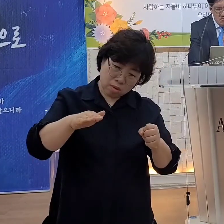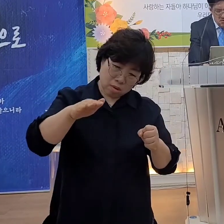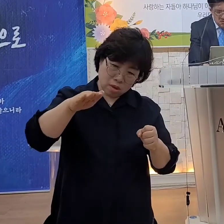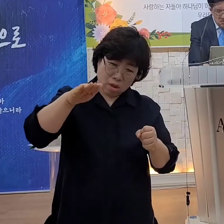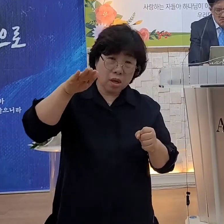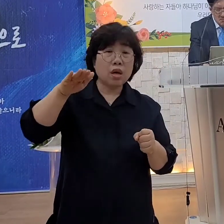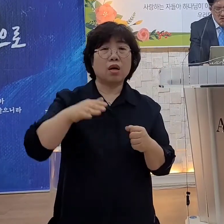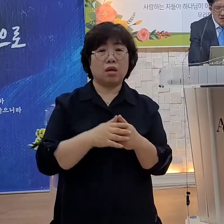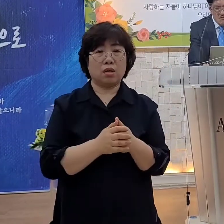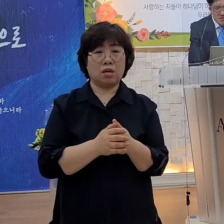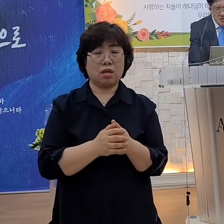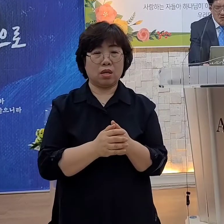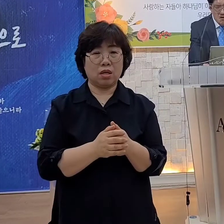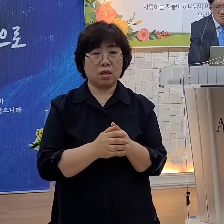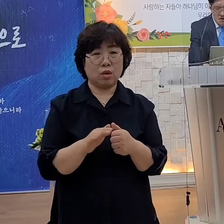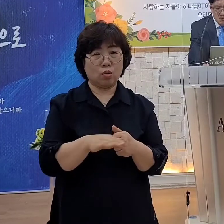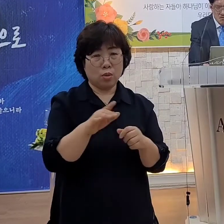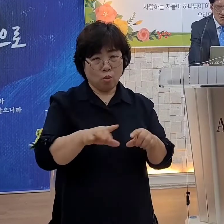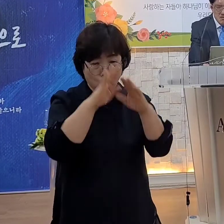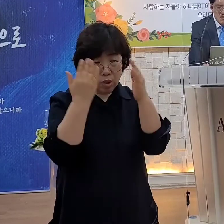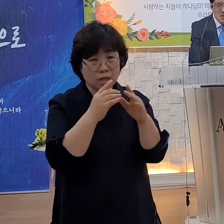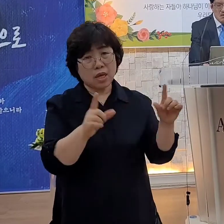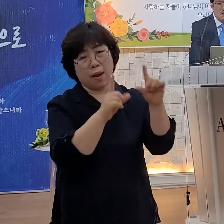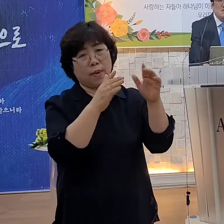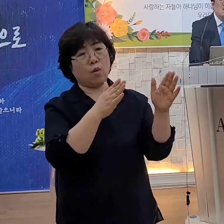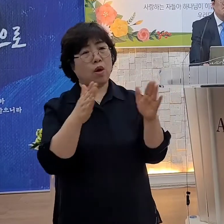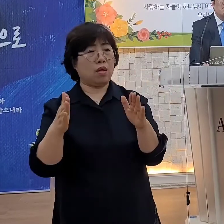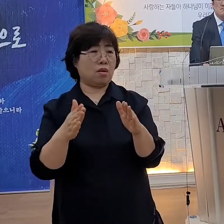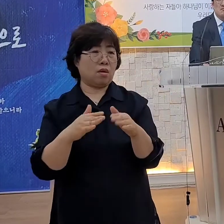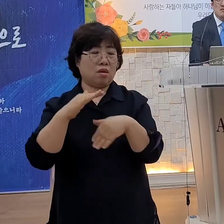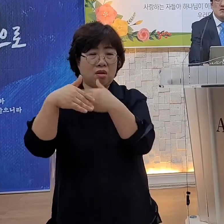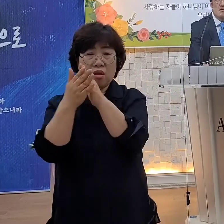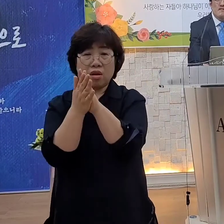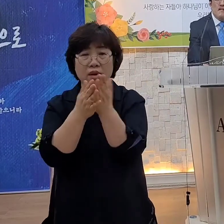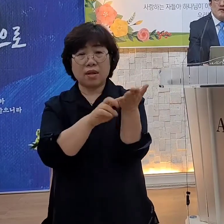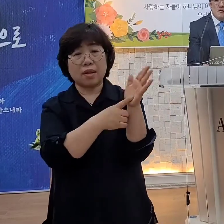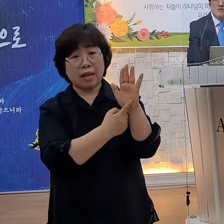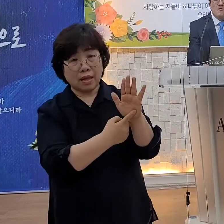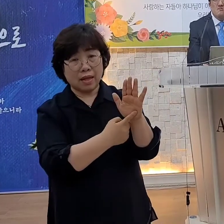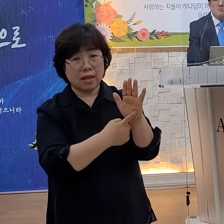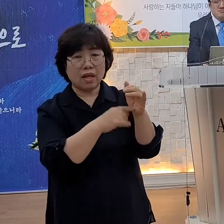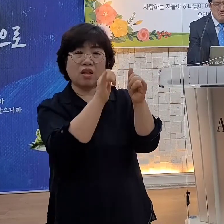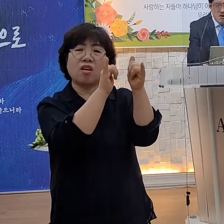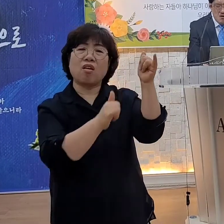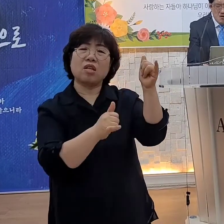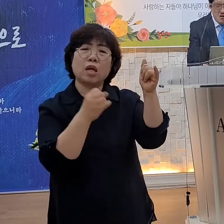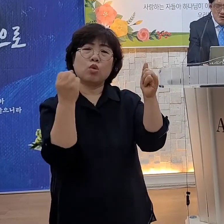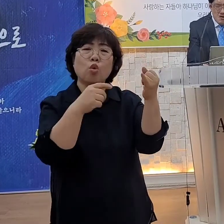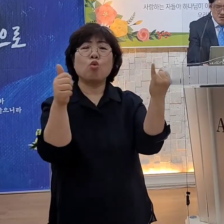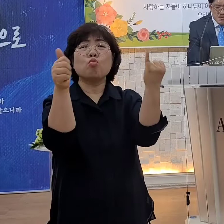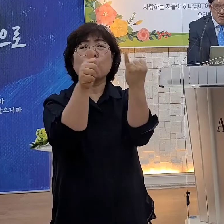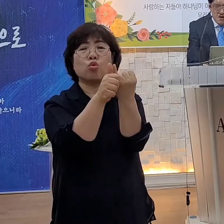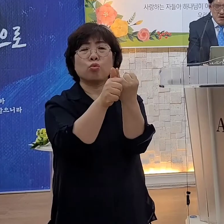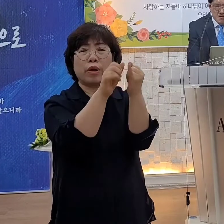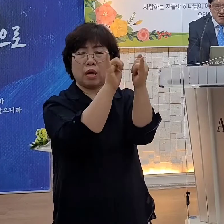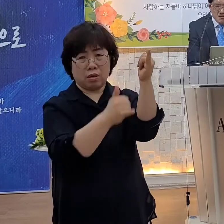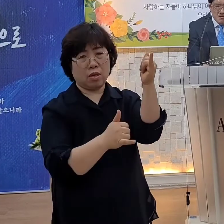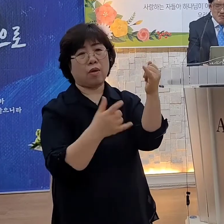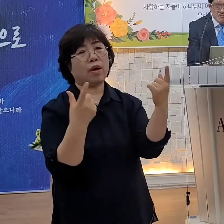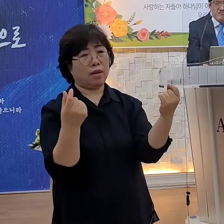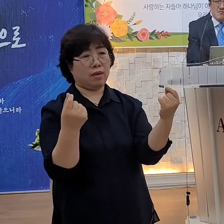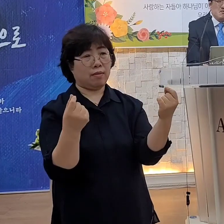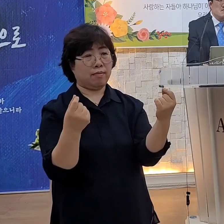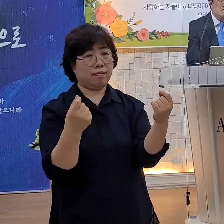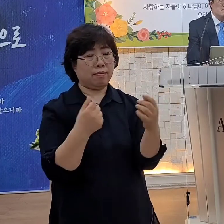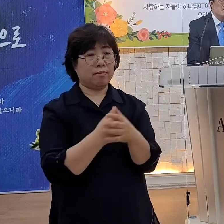지혜롭고 성숙한 사람이 되어가는 과정, 이게 성경이 보여주는 역사고 또 부부의 역사다라는